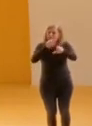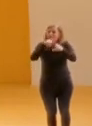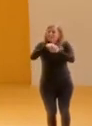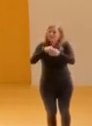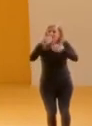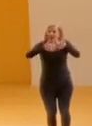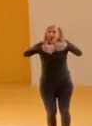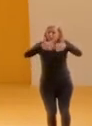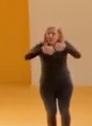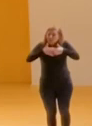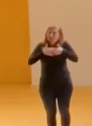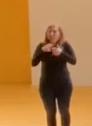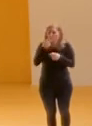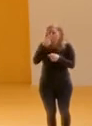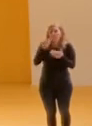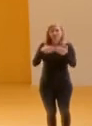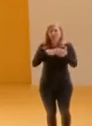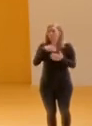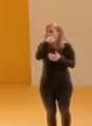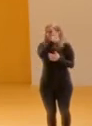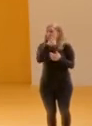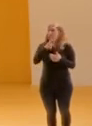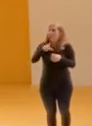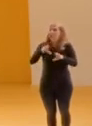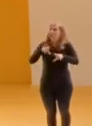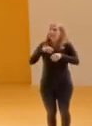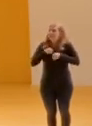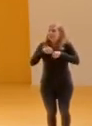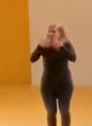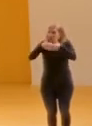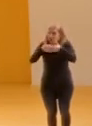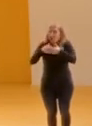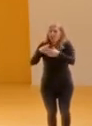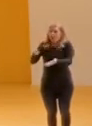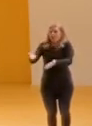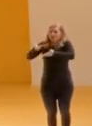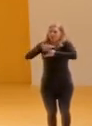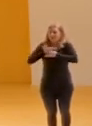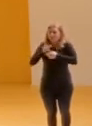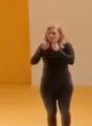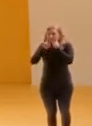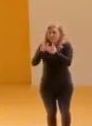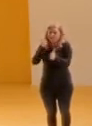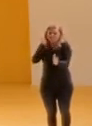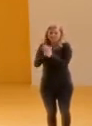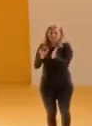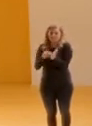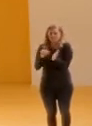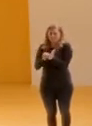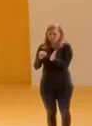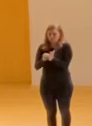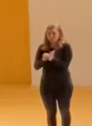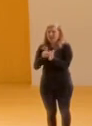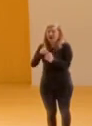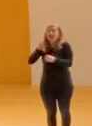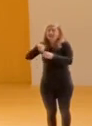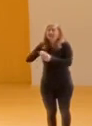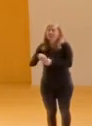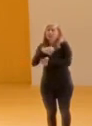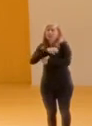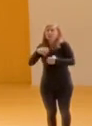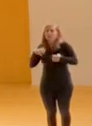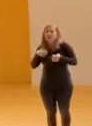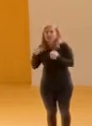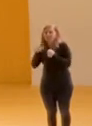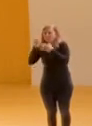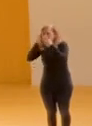państwu widzieliście patrzymy na coś bezpośrednio użytecznego wiemy że coś bezpośrednio się nam przydaje Natomiast w gospodarce opartej na